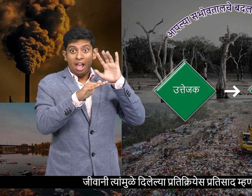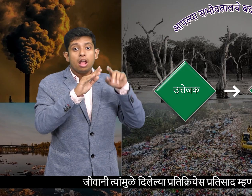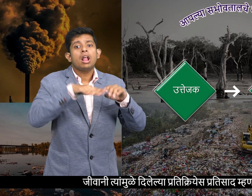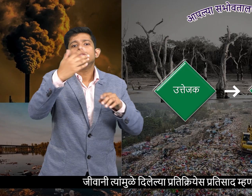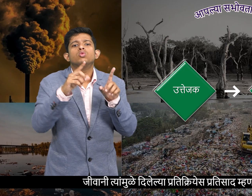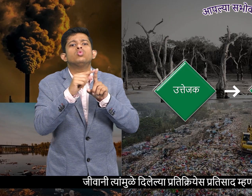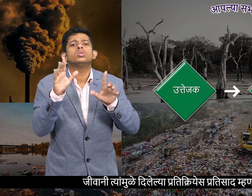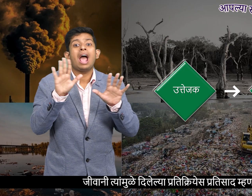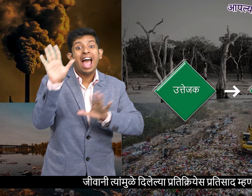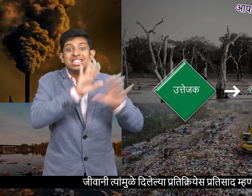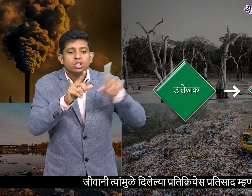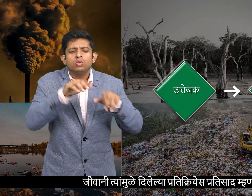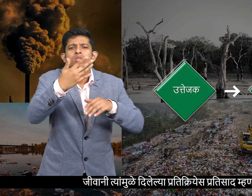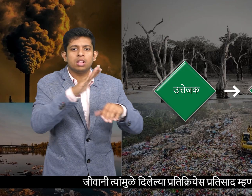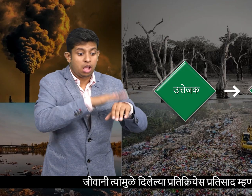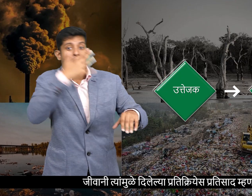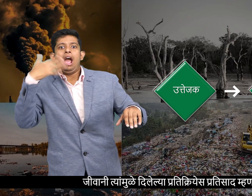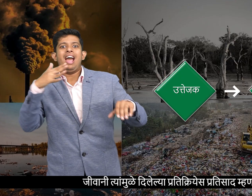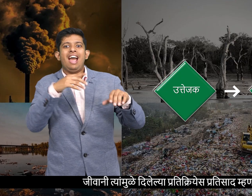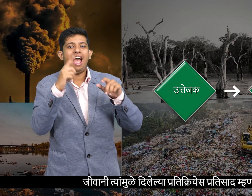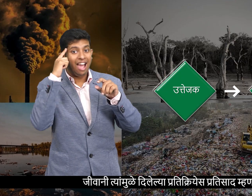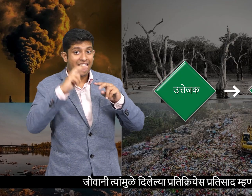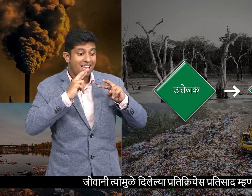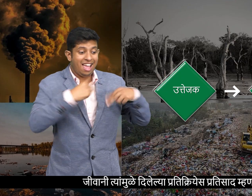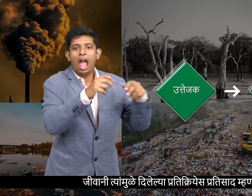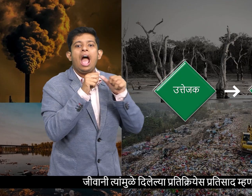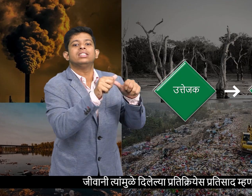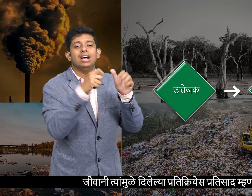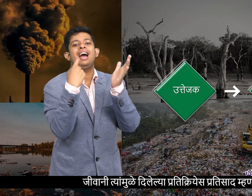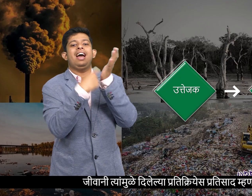दिलेल्या प्रतिक्रियेला प्रतिसाद म्हणतात.